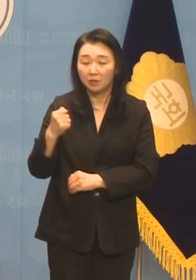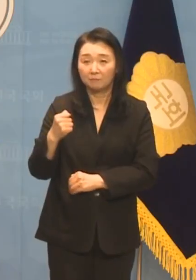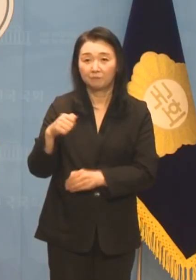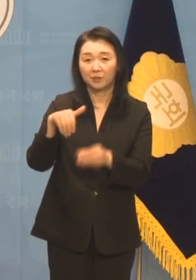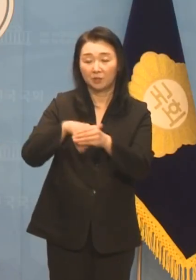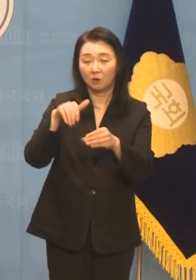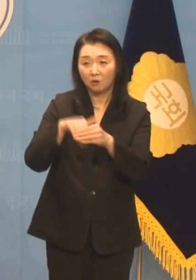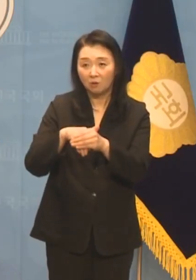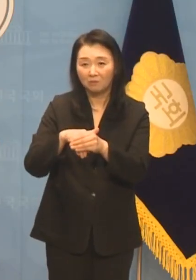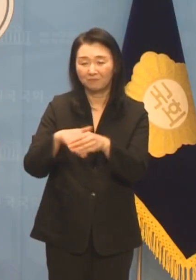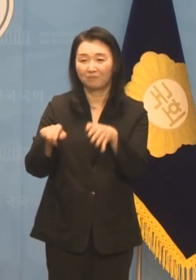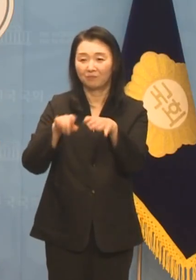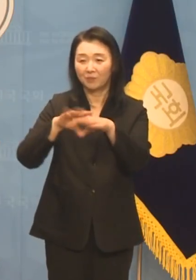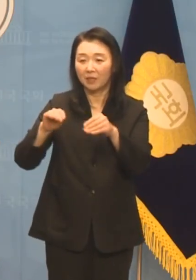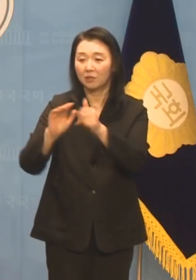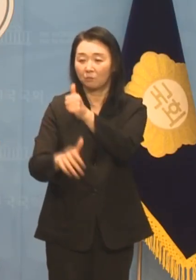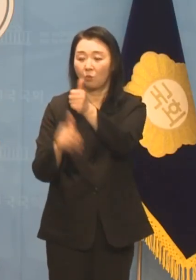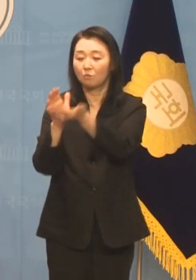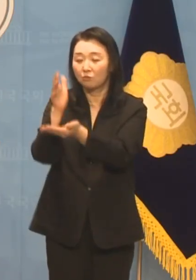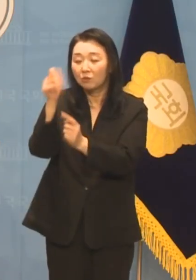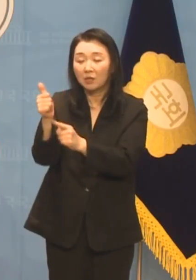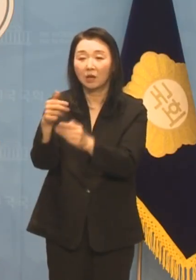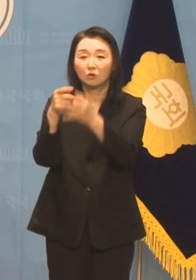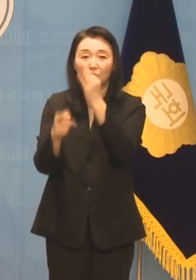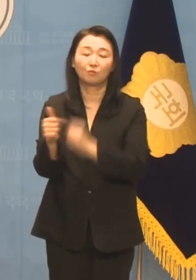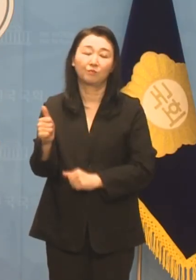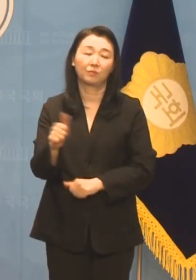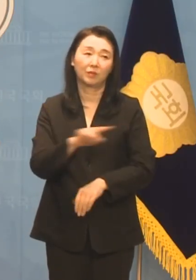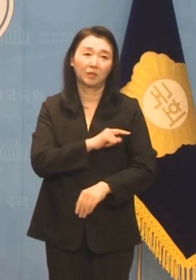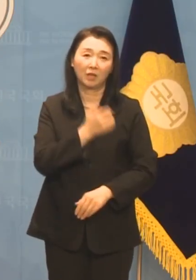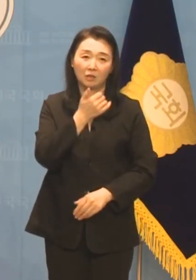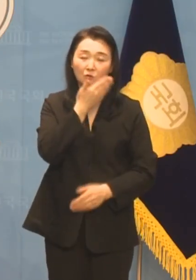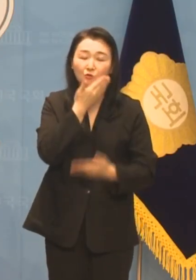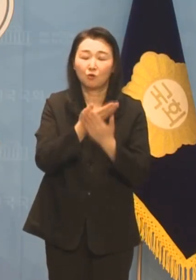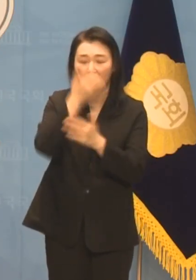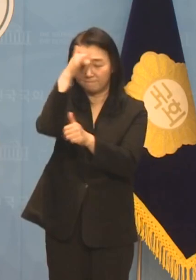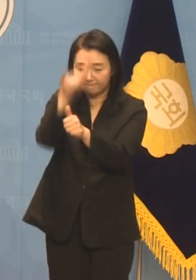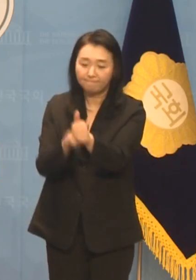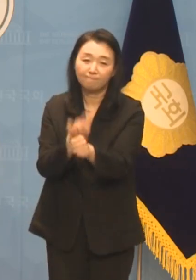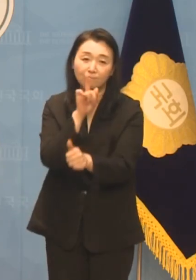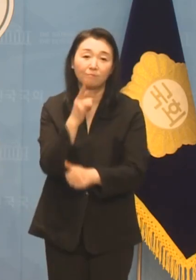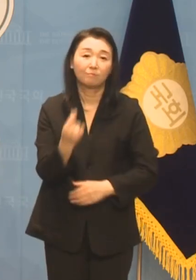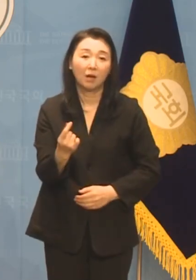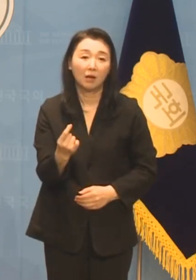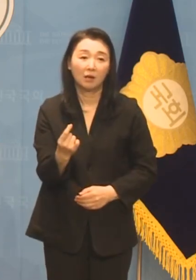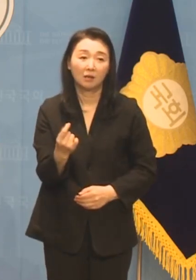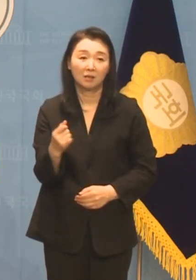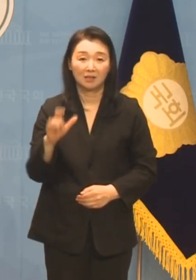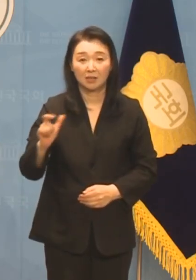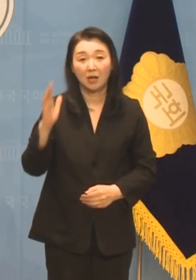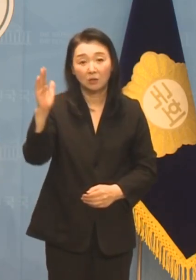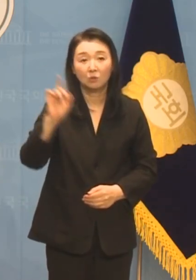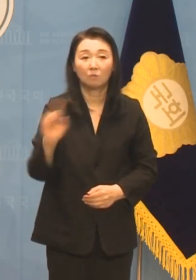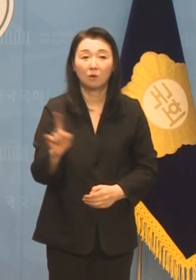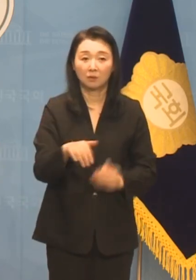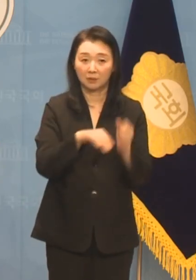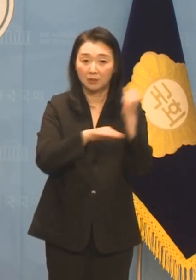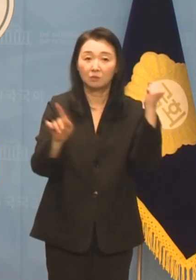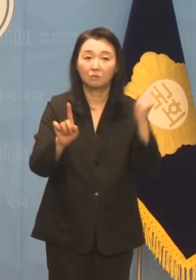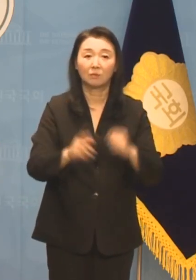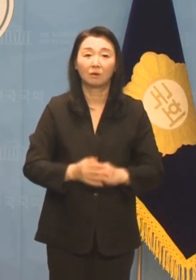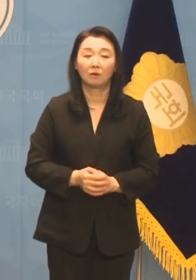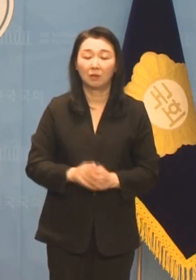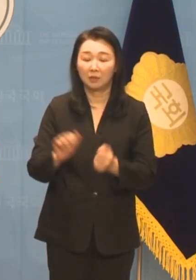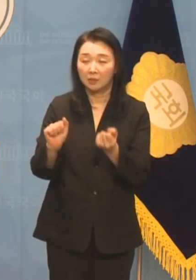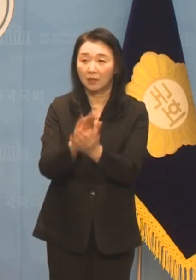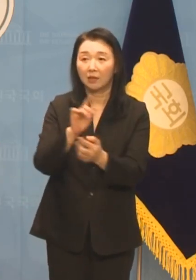선대본부장 윤석열은 가장 중요한 것은 충성심이라고 했답니다. 힘주어 강조한 그 기준,